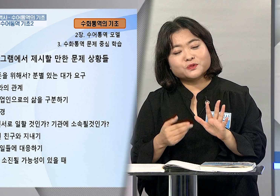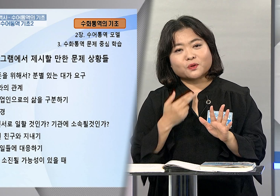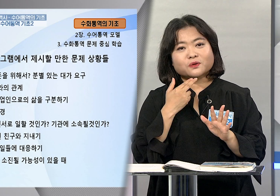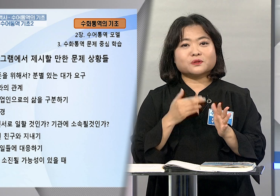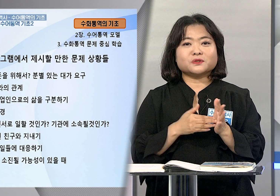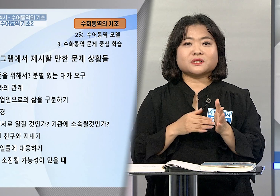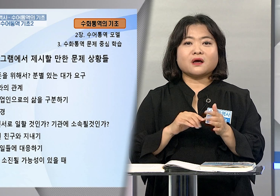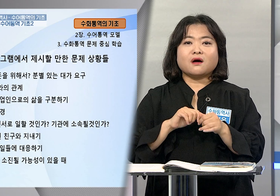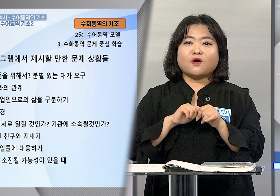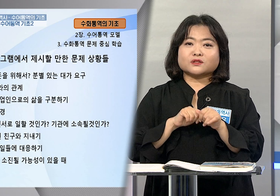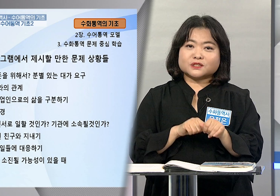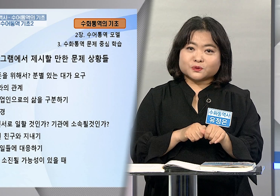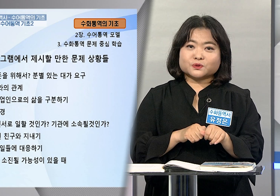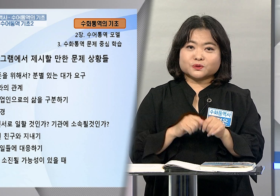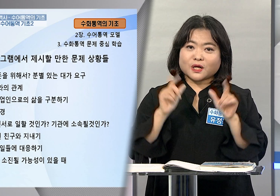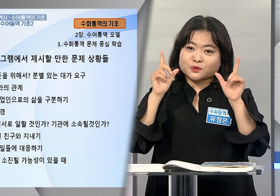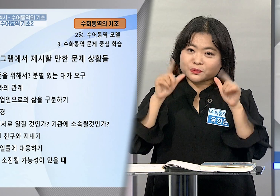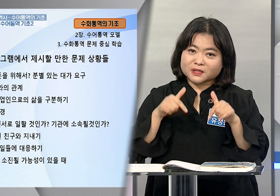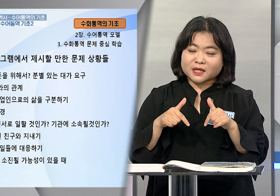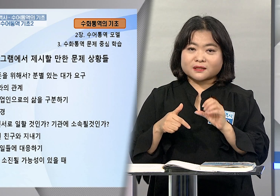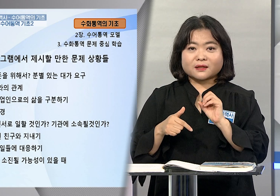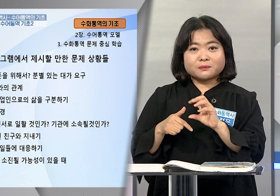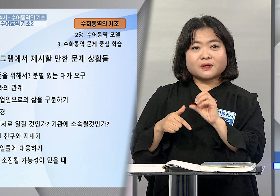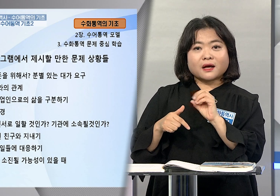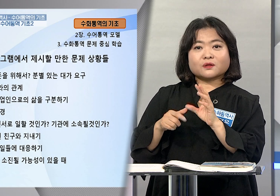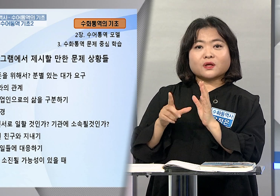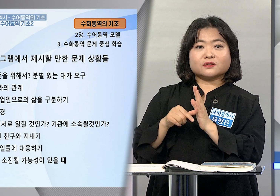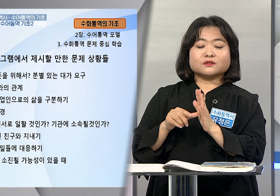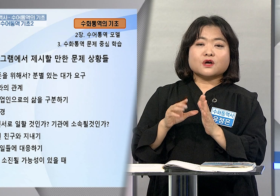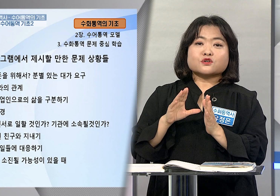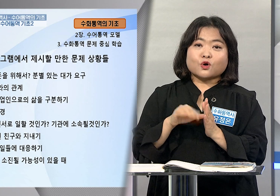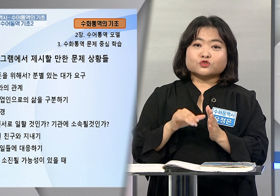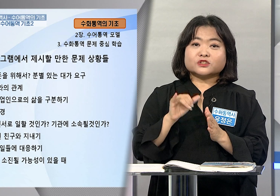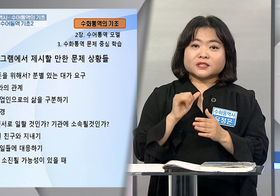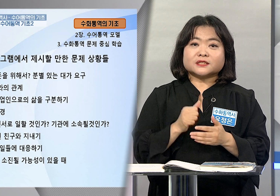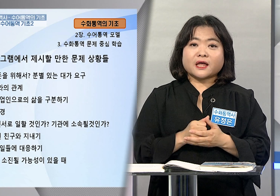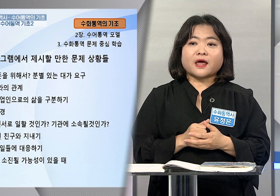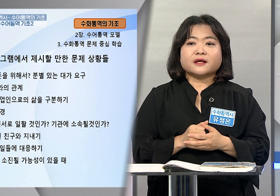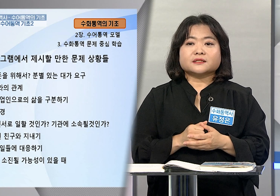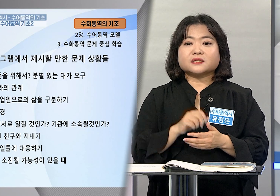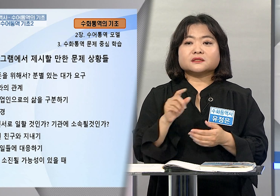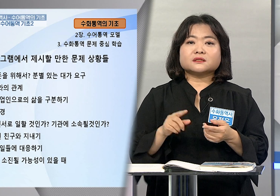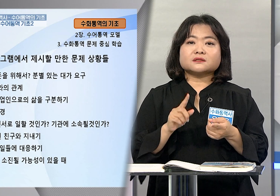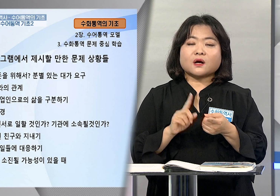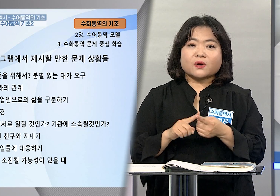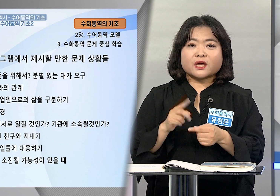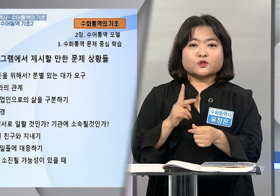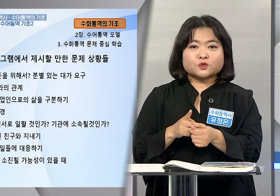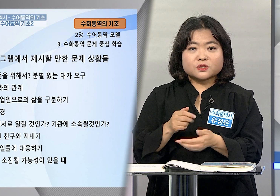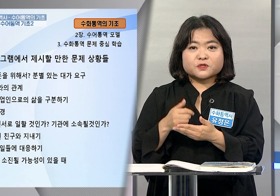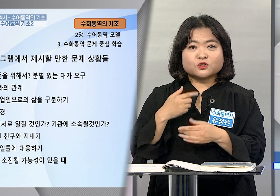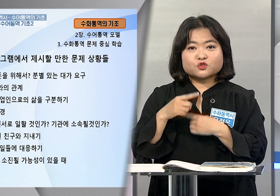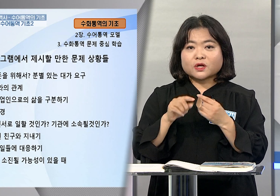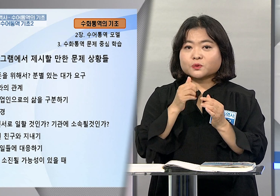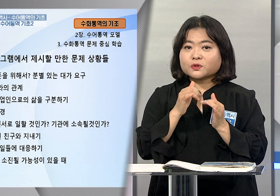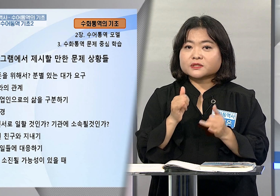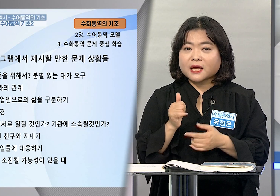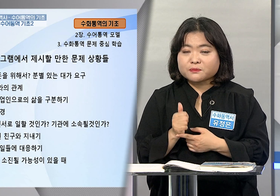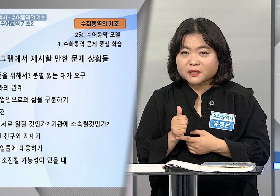없죠. 그러면 이제 억지로 할 수 없이 이렇게 대답을 하게 되는 경우들이 있는데 사실 그런 상황에 교수님 저는 수화